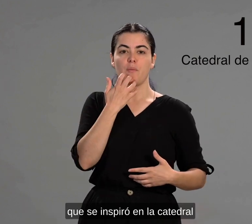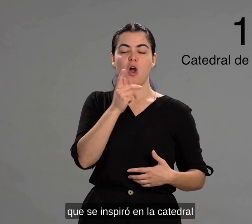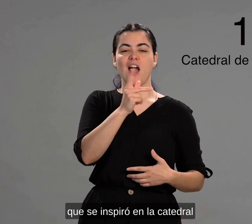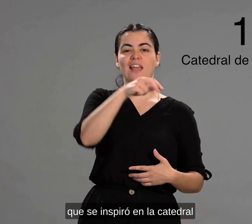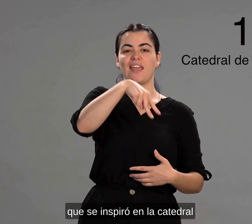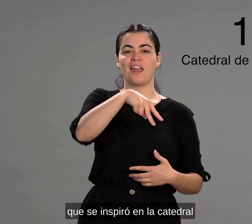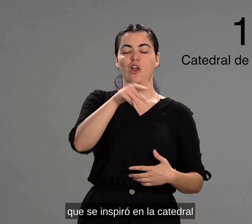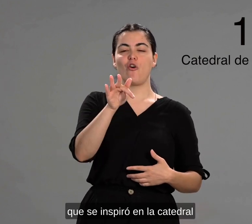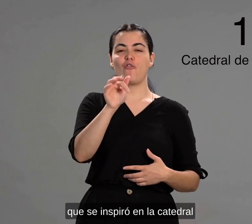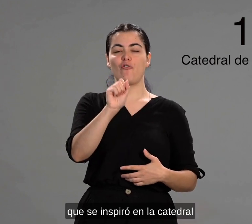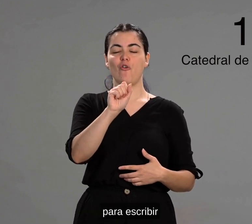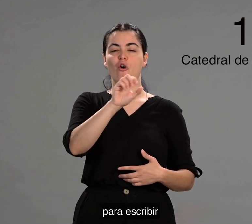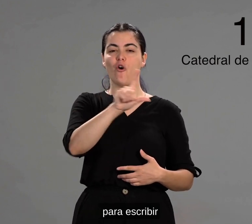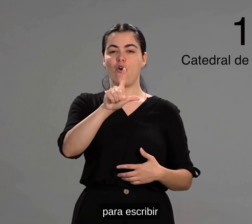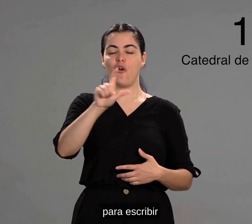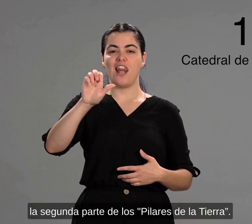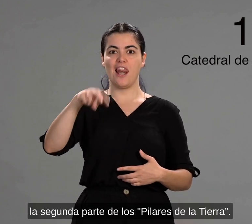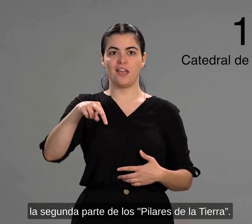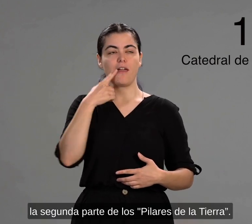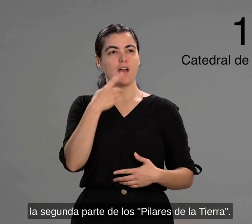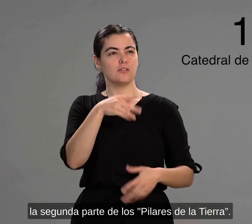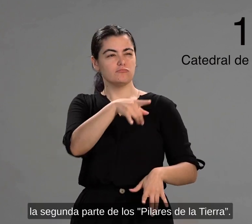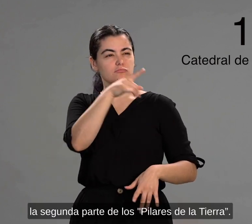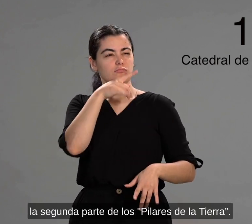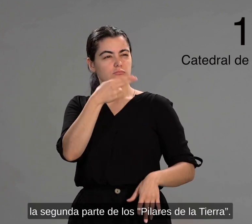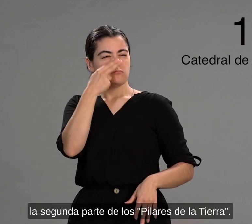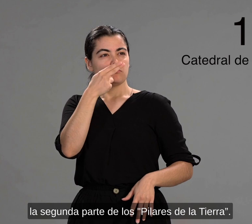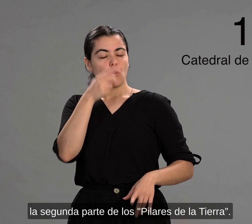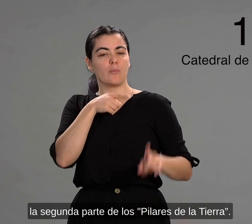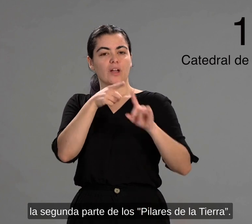se inspiró en la Catedral para escribir la segunda parte de Los Pilares de la Tierra.